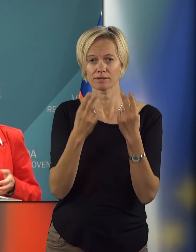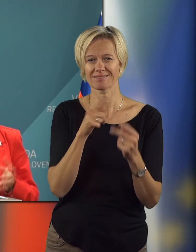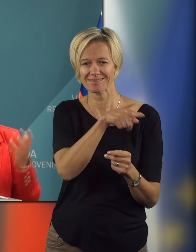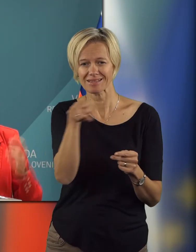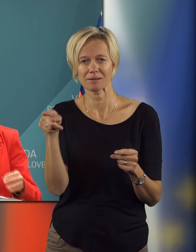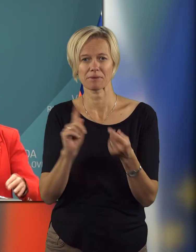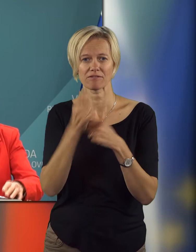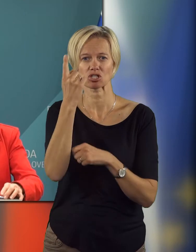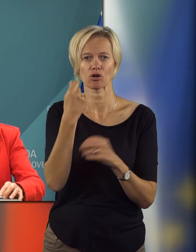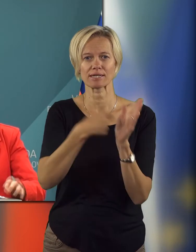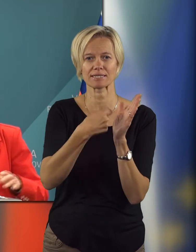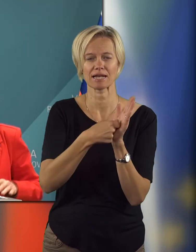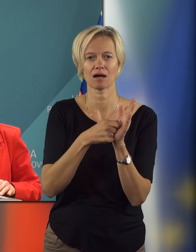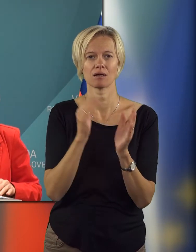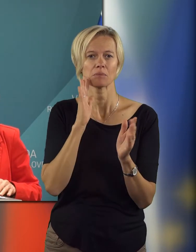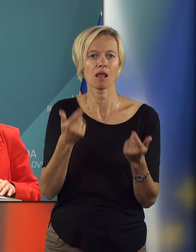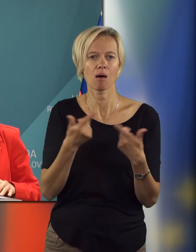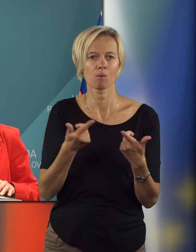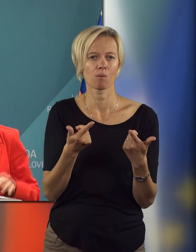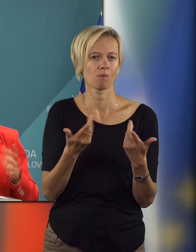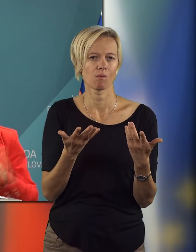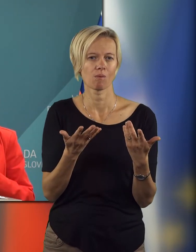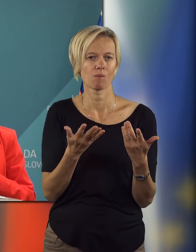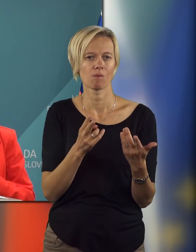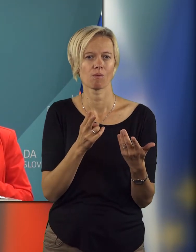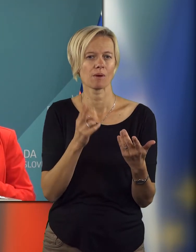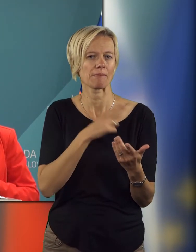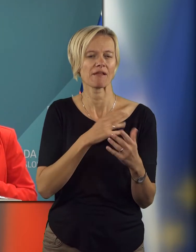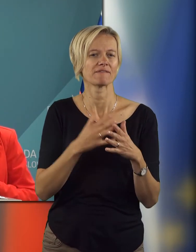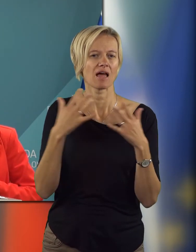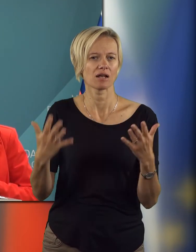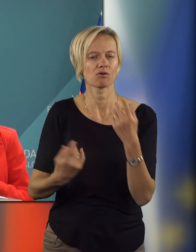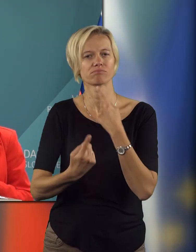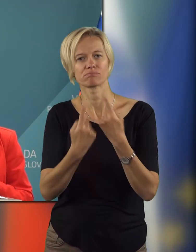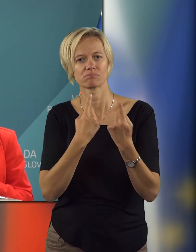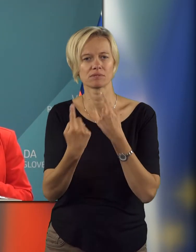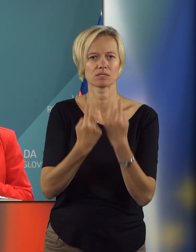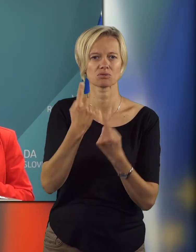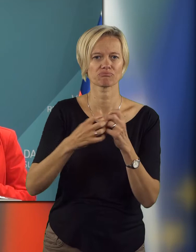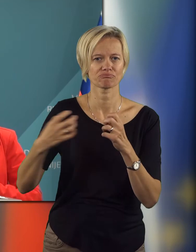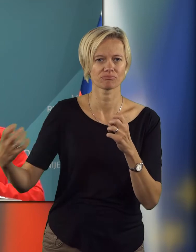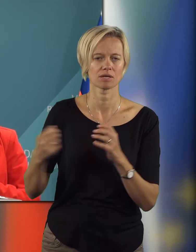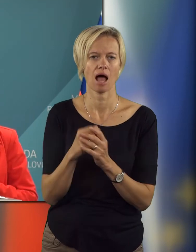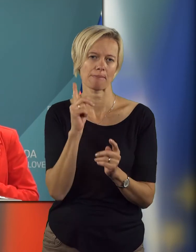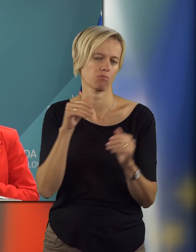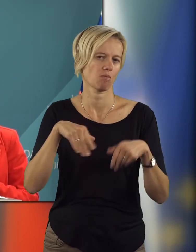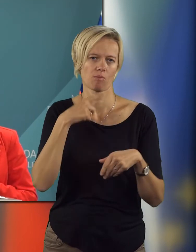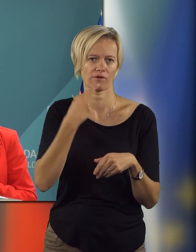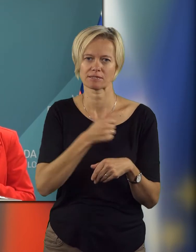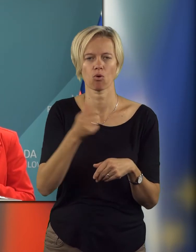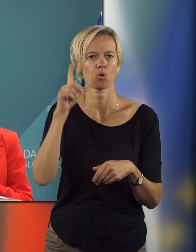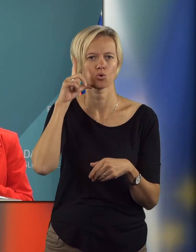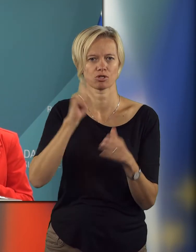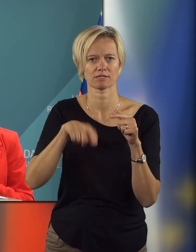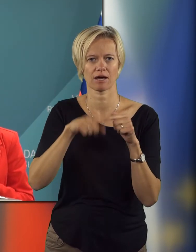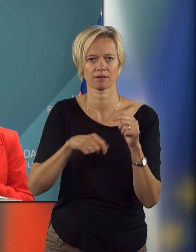Glejte, o teh previsokih cenah bi lahko imeli kar veliko diskusijo, ampak bom ponovila samo par ključnih